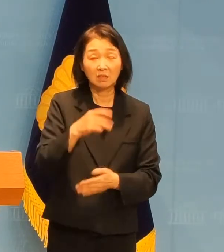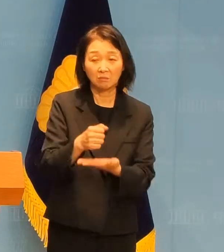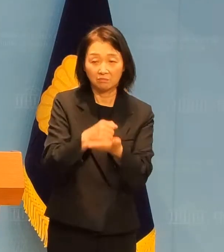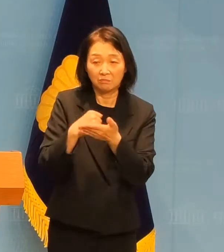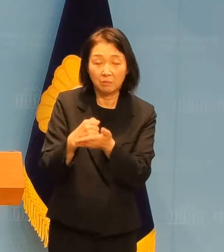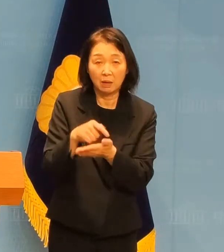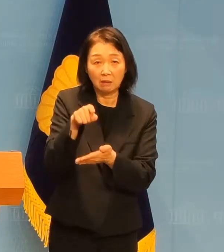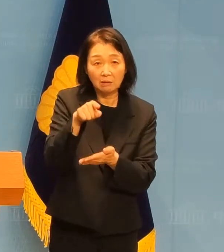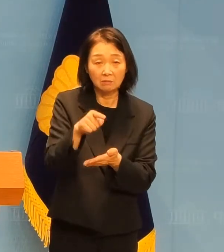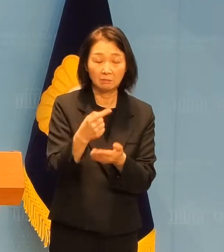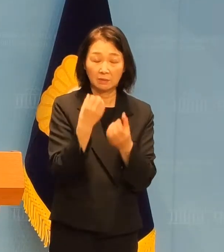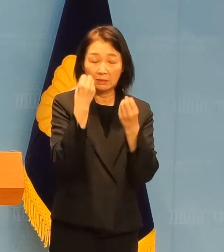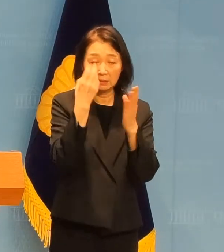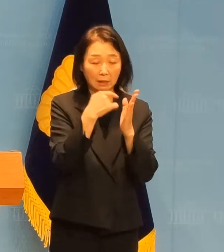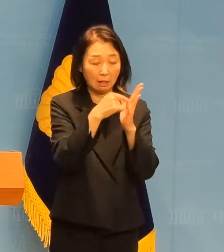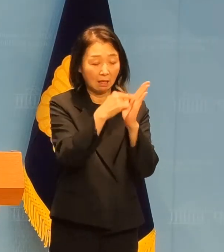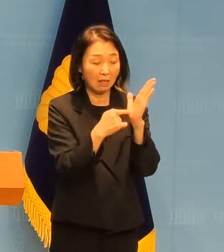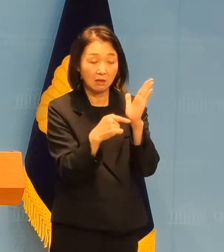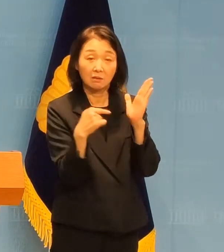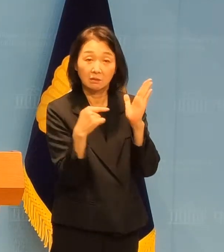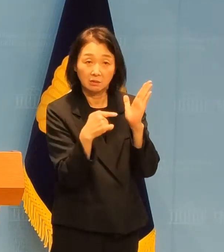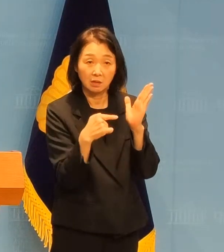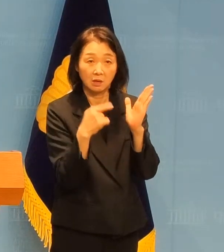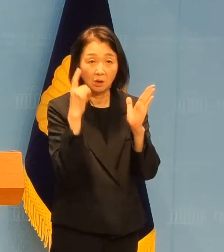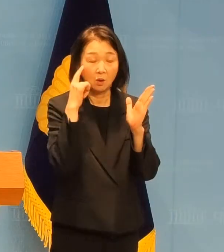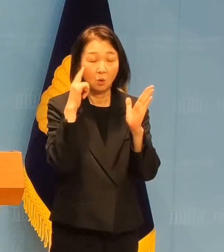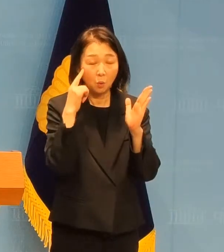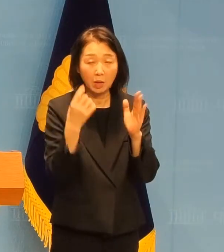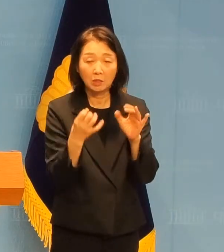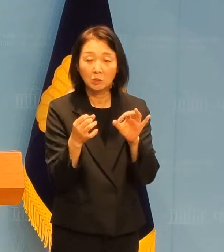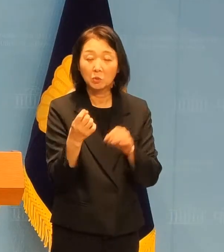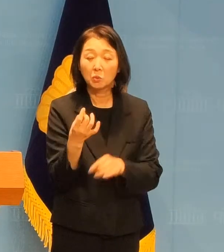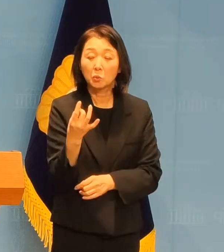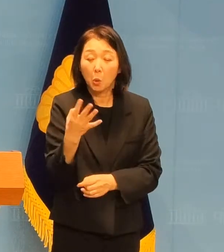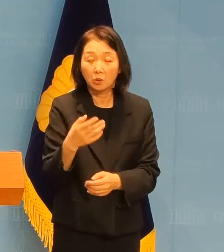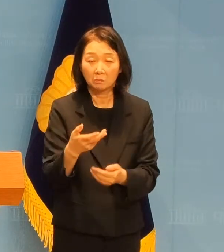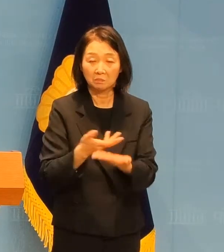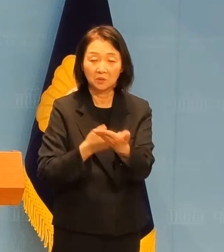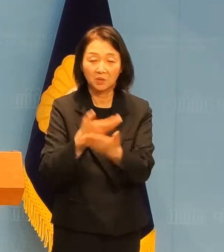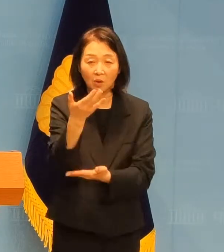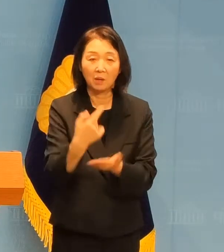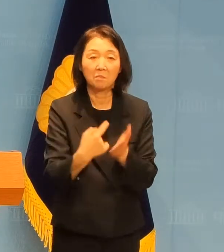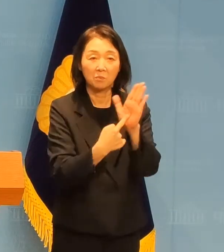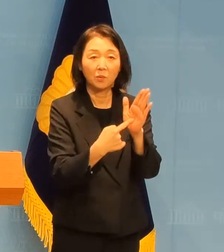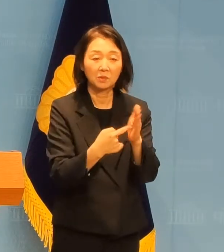부적 같은 글자는 은밀한 자금 거래의 표식으로 이어집니다.